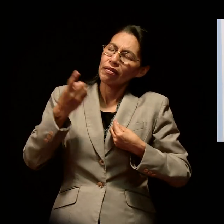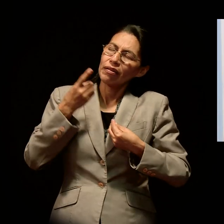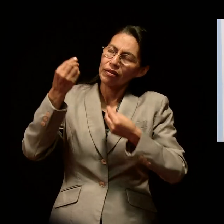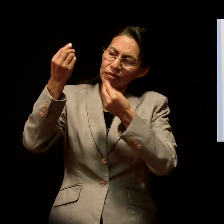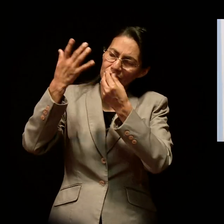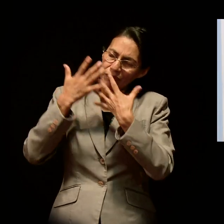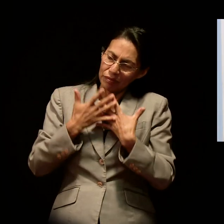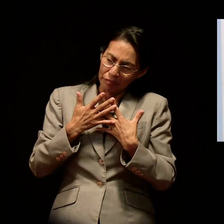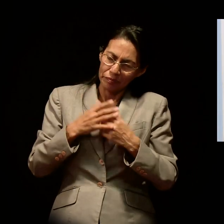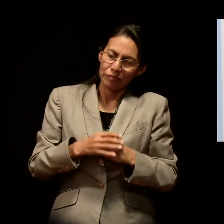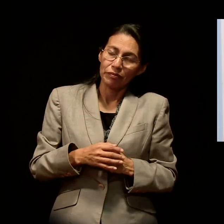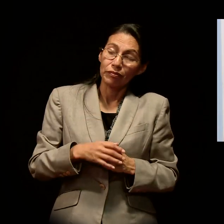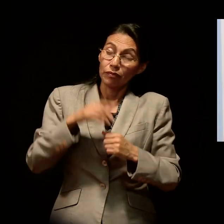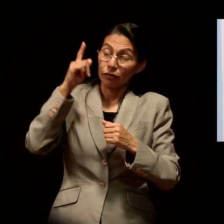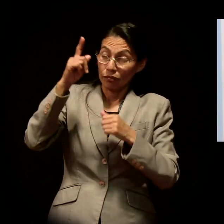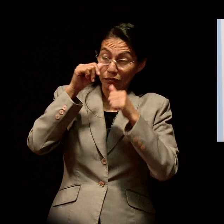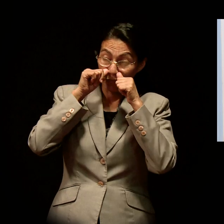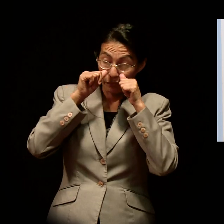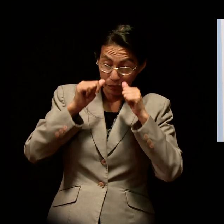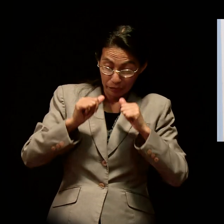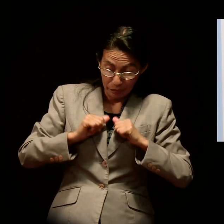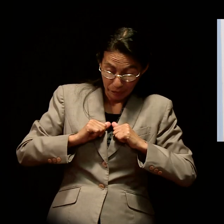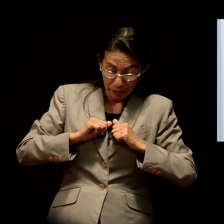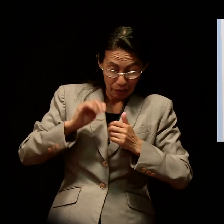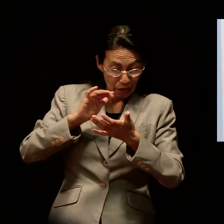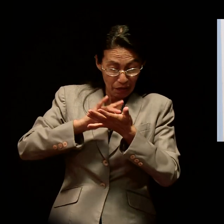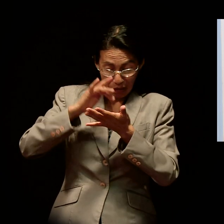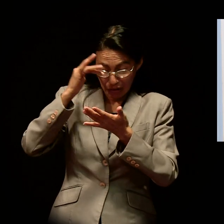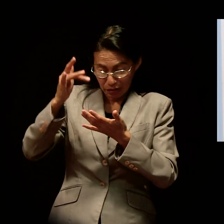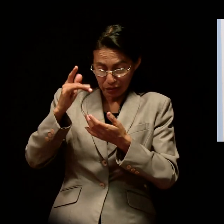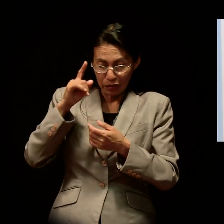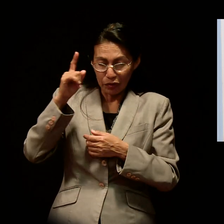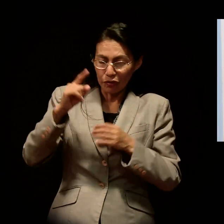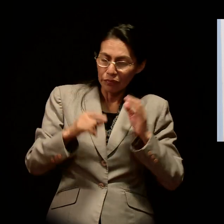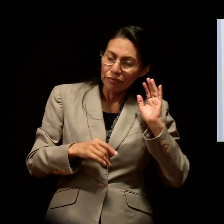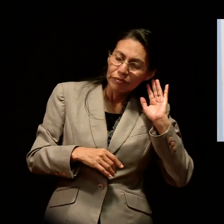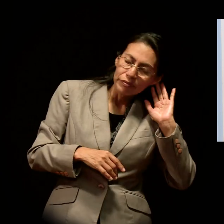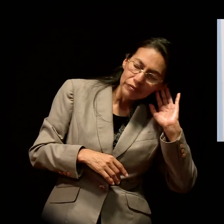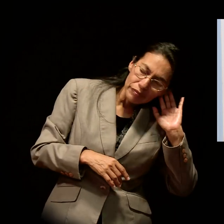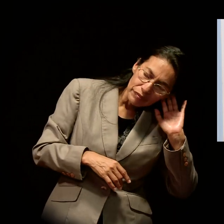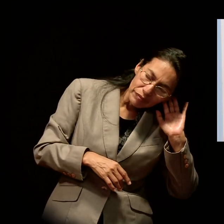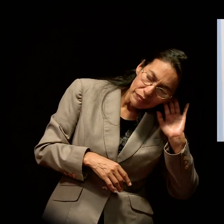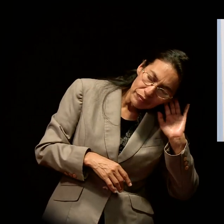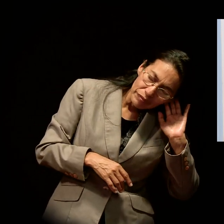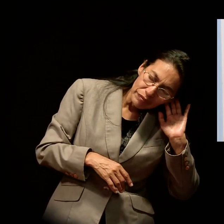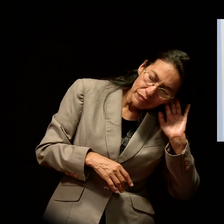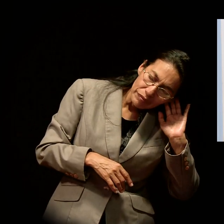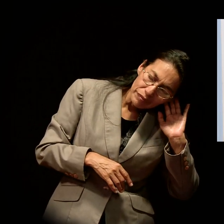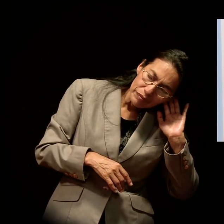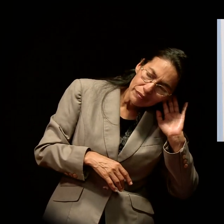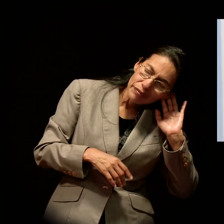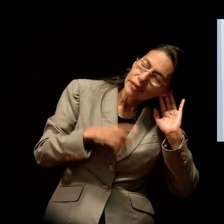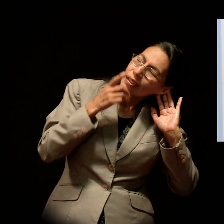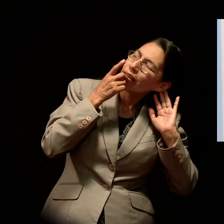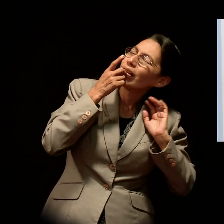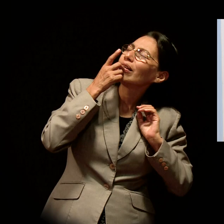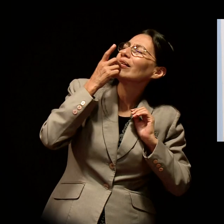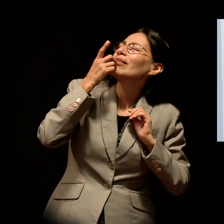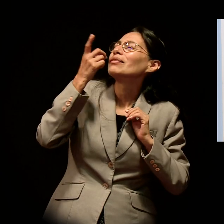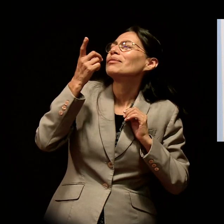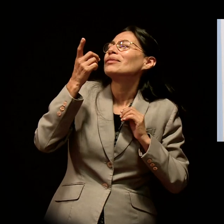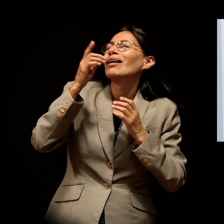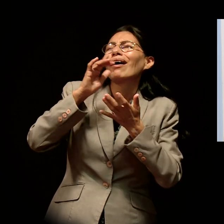efectiva segura y que nos trae también una vida eterna muy pronto gracias por escucharnos